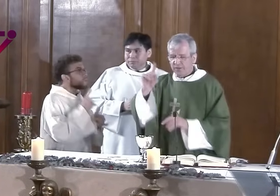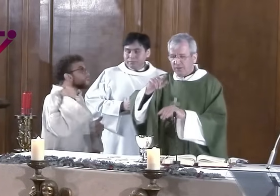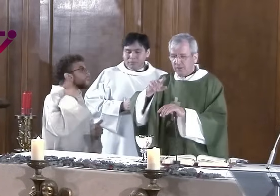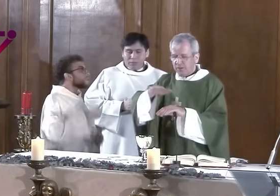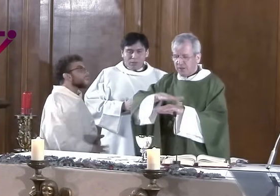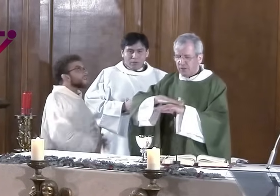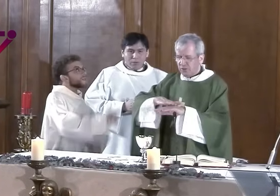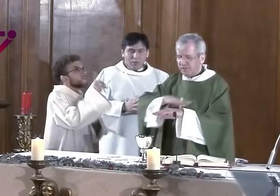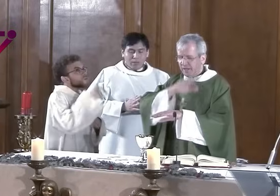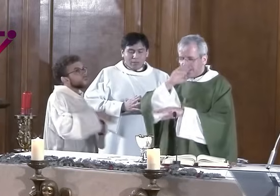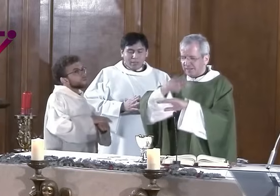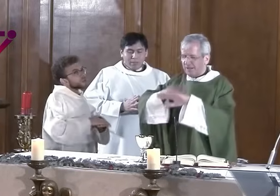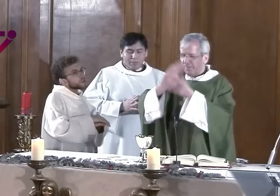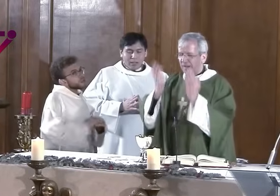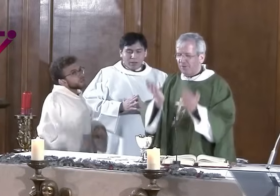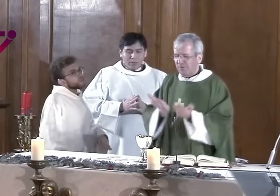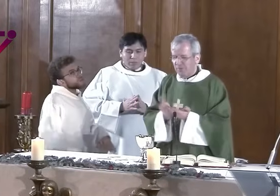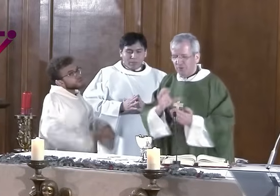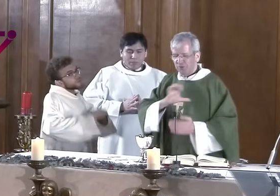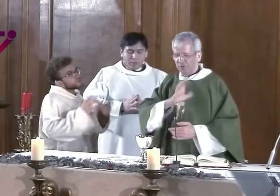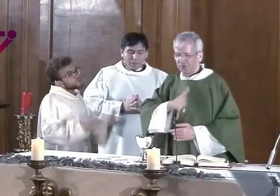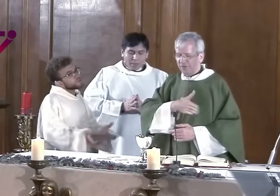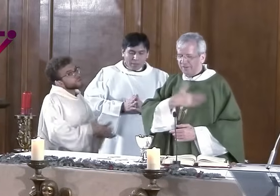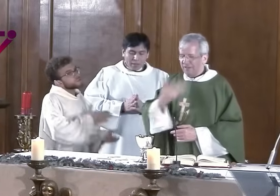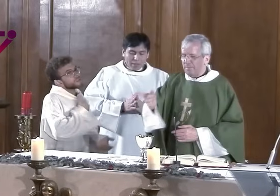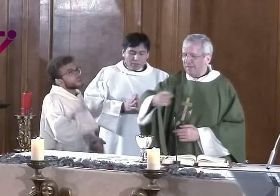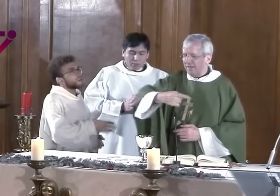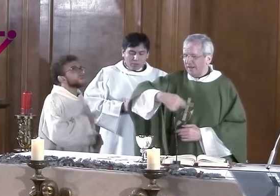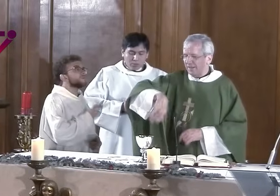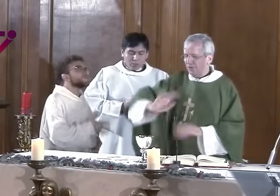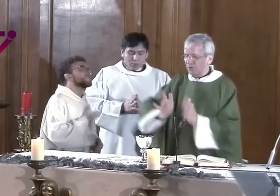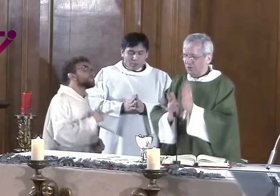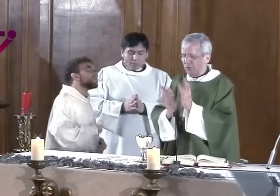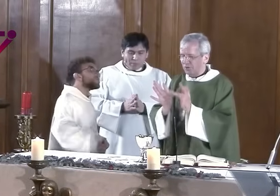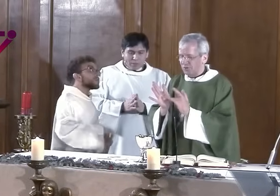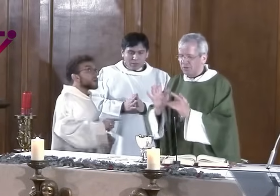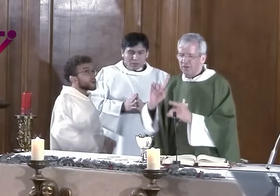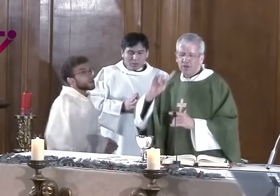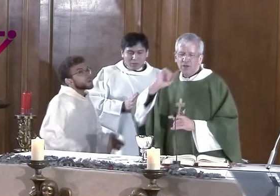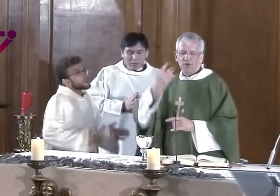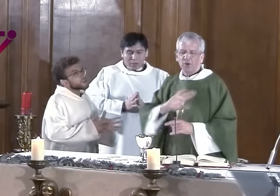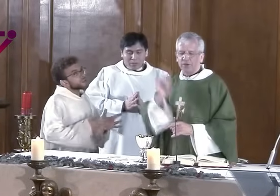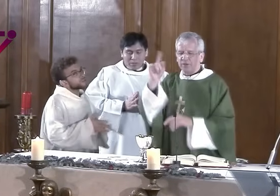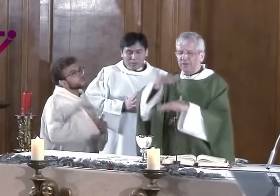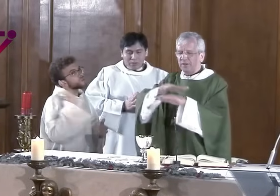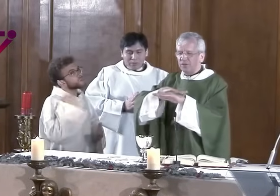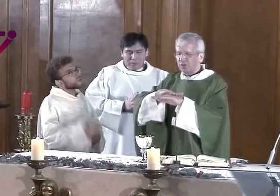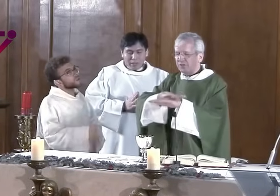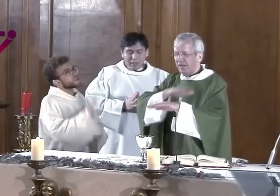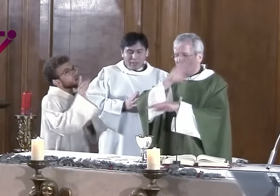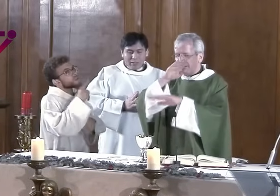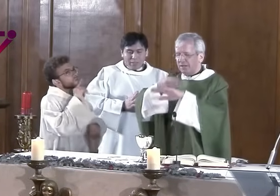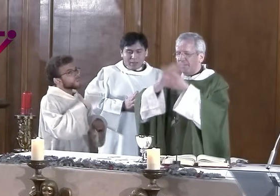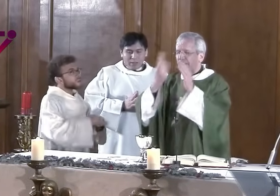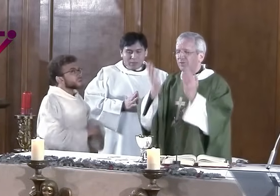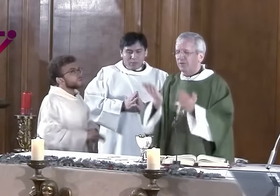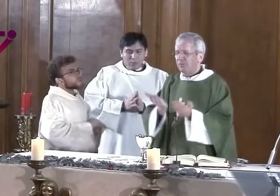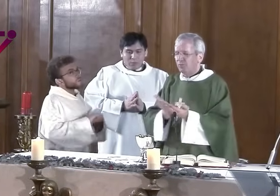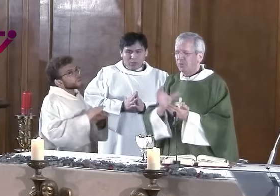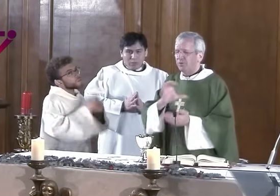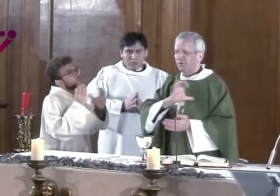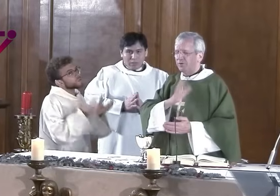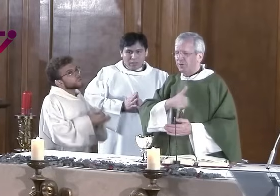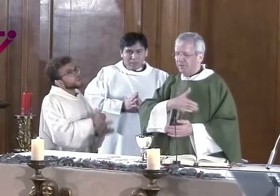Cordero de Dios, que quitas el pecado del mundo, ten piedad de nosotros. Cordero de Dios, que quitas el pecado